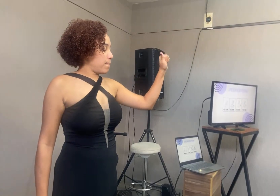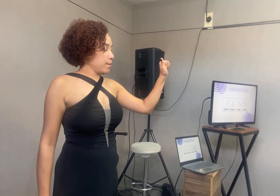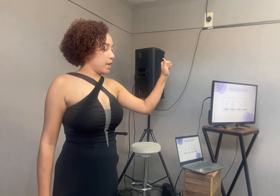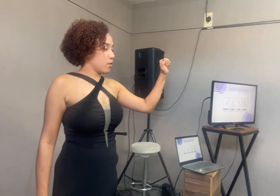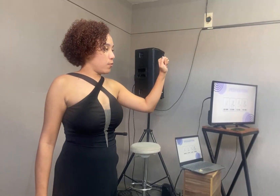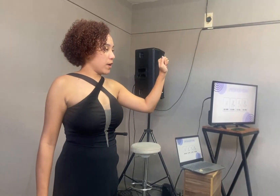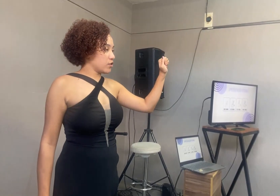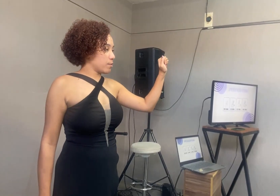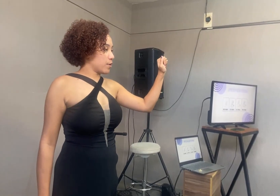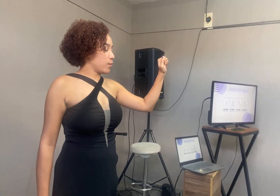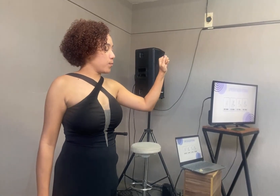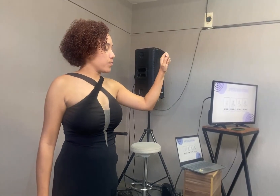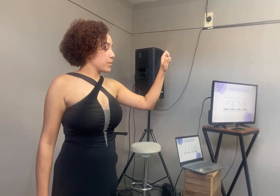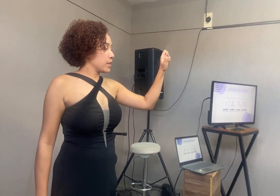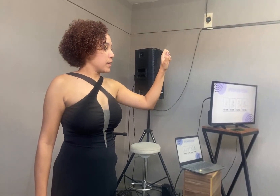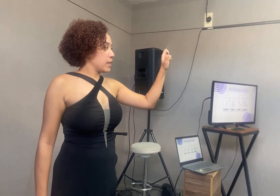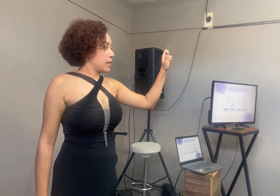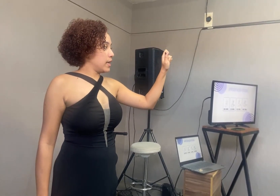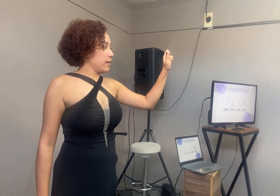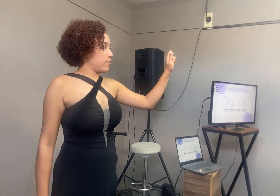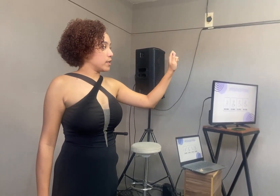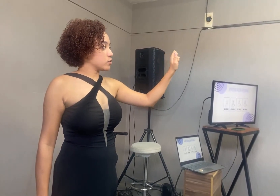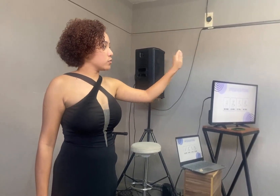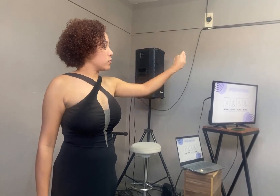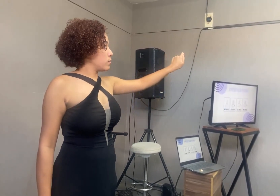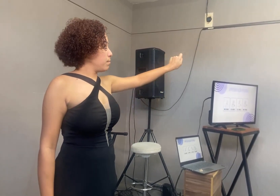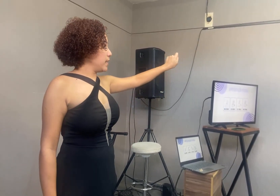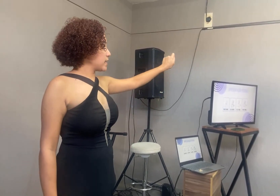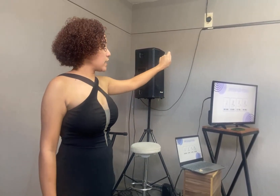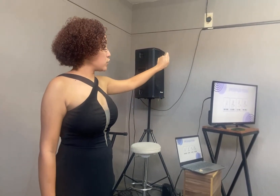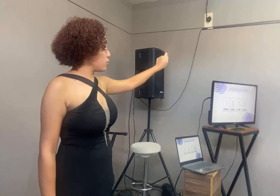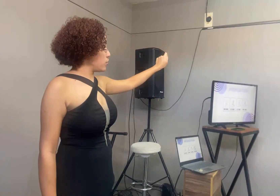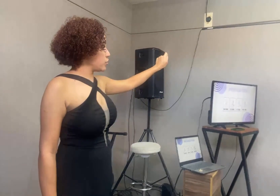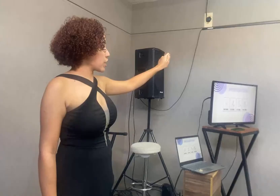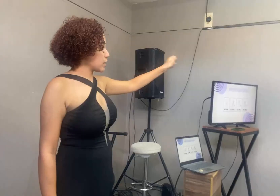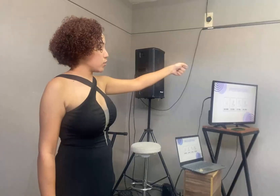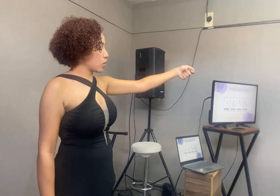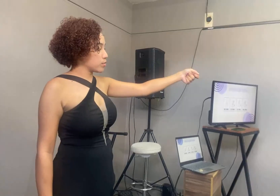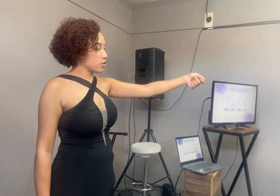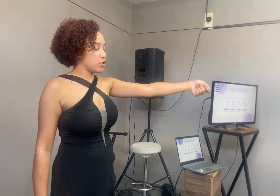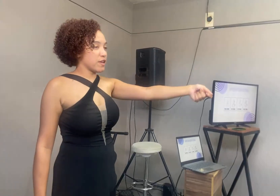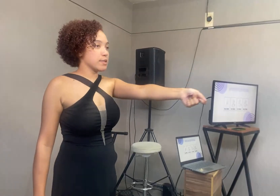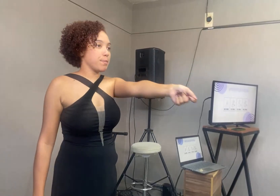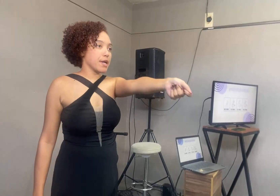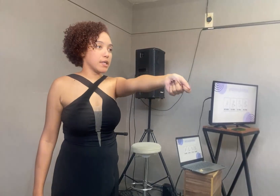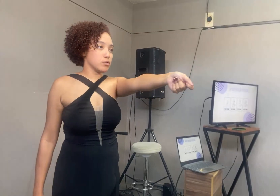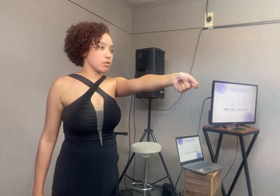Primeiro, eu fecho a mão, levanto metade do meu indicador como se eu estivesse pegando uma